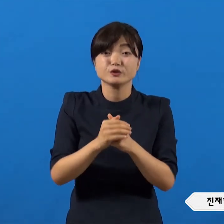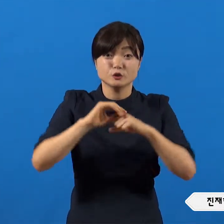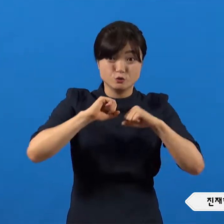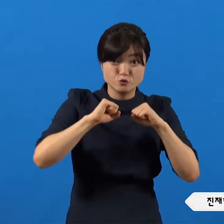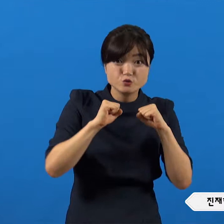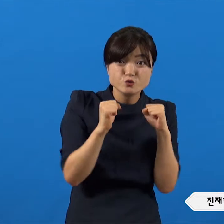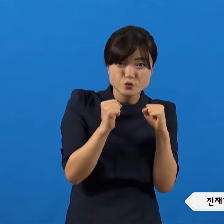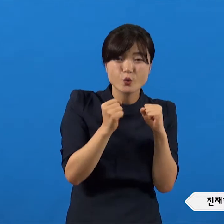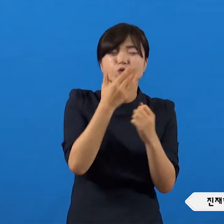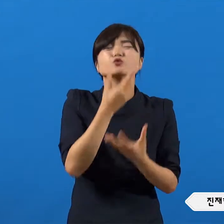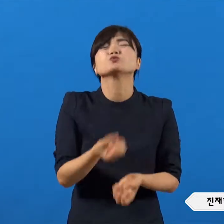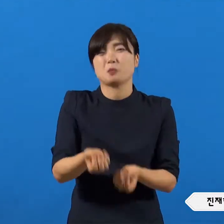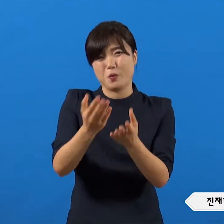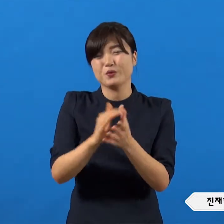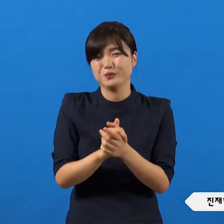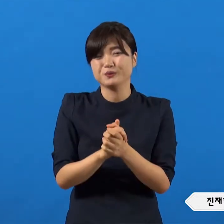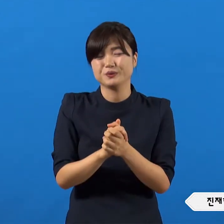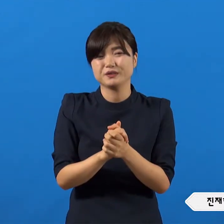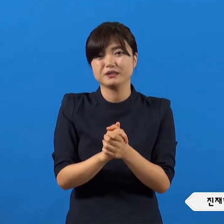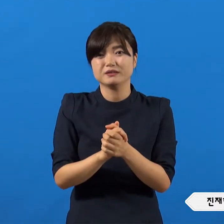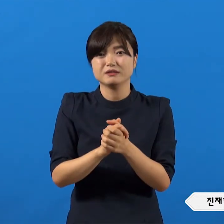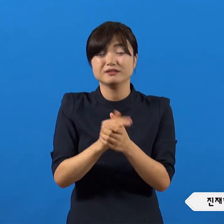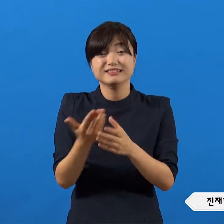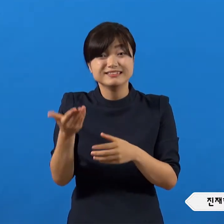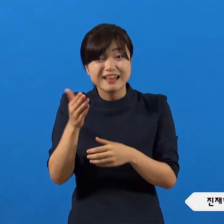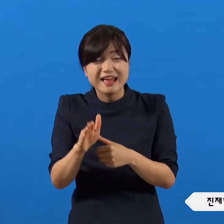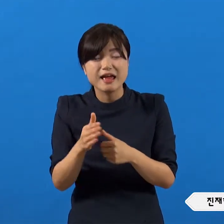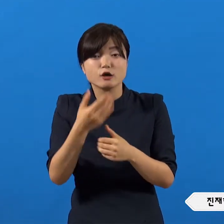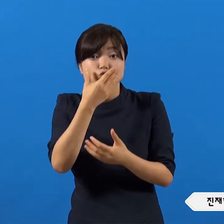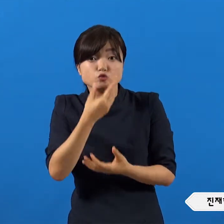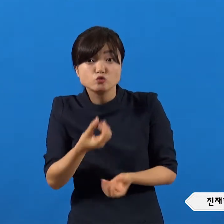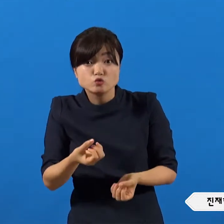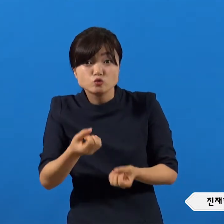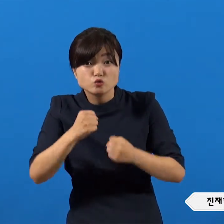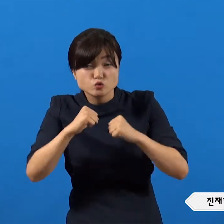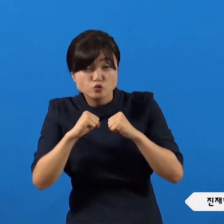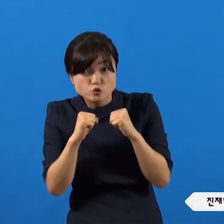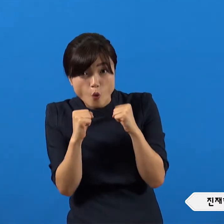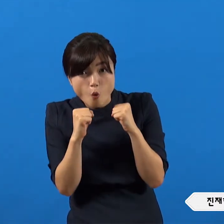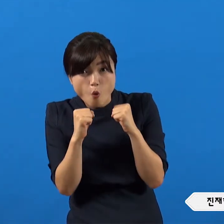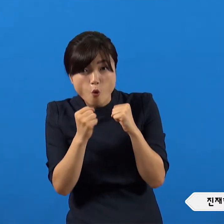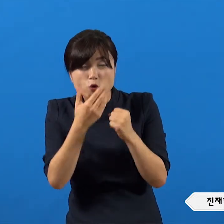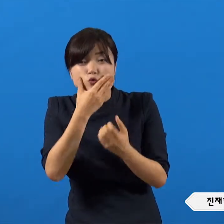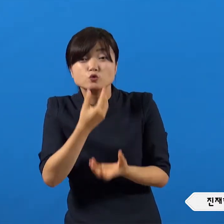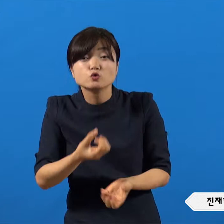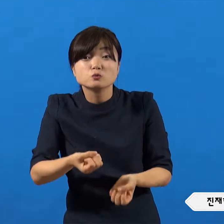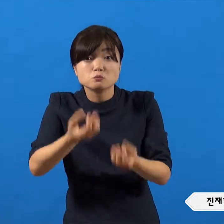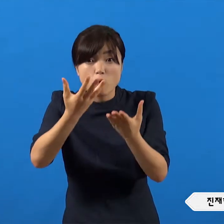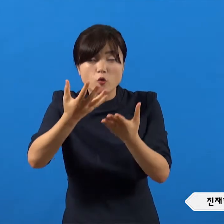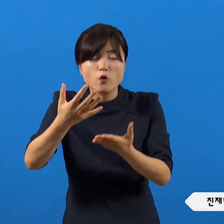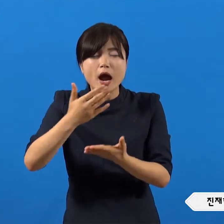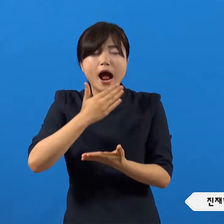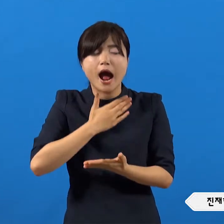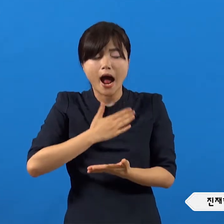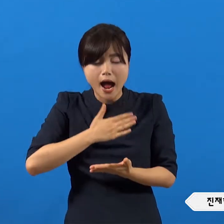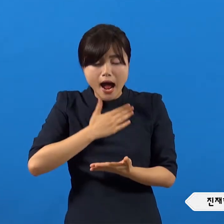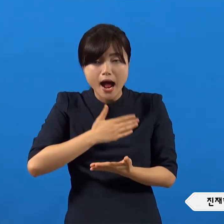순종은 축복입니다. 그런데요, 순종을 축복으로 알기